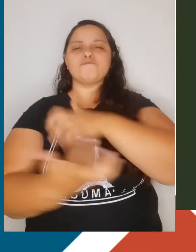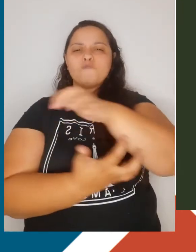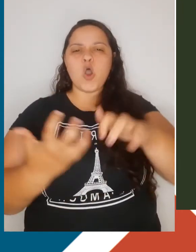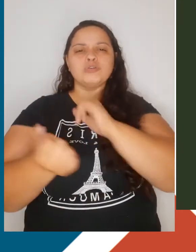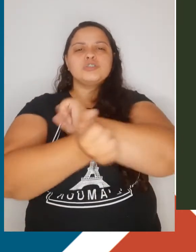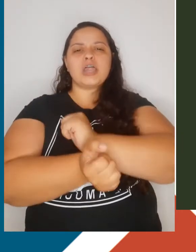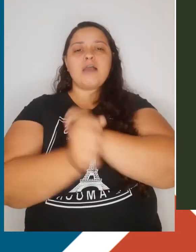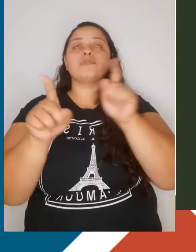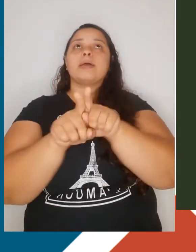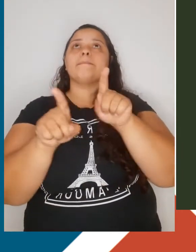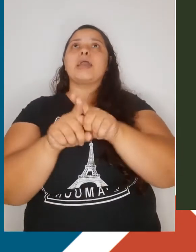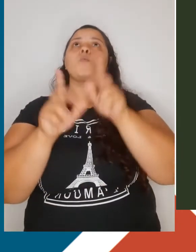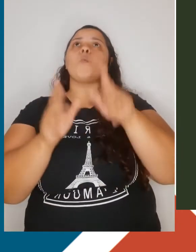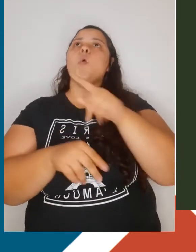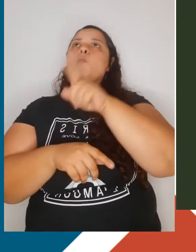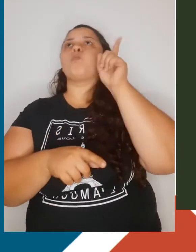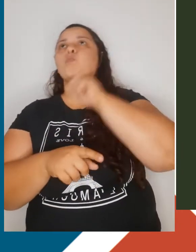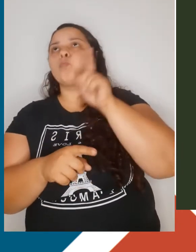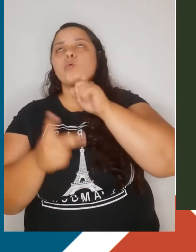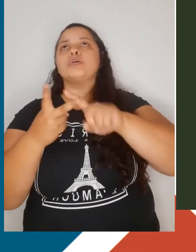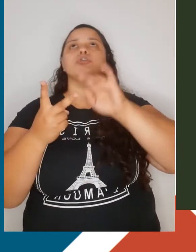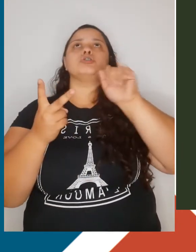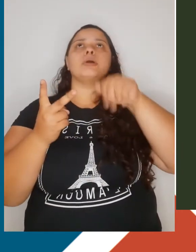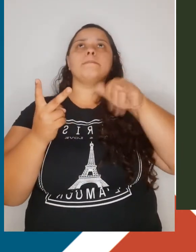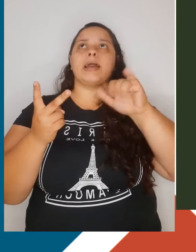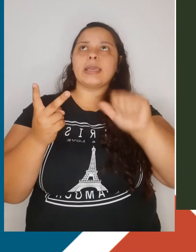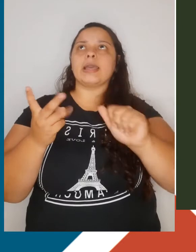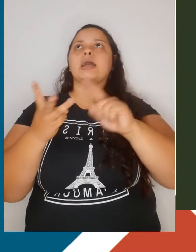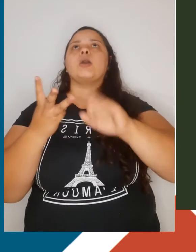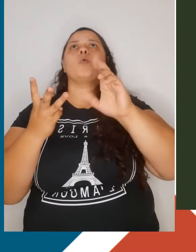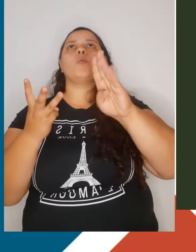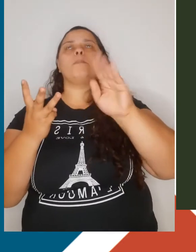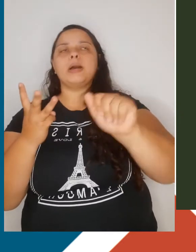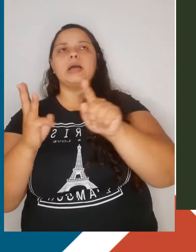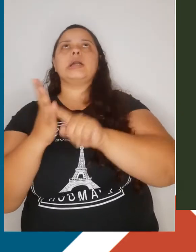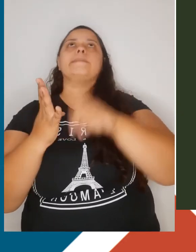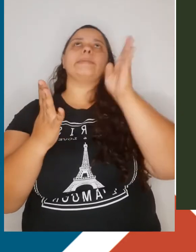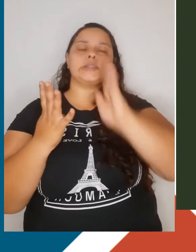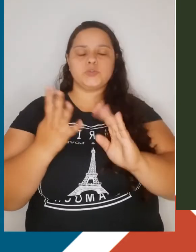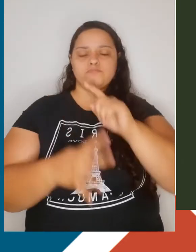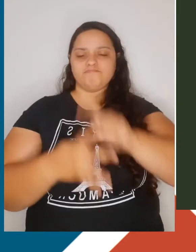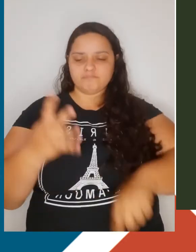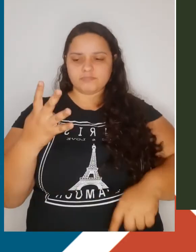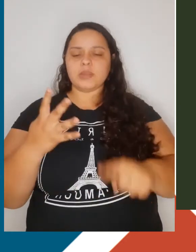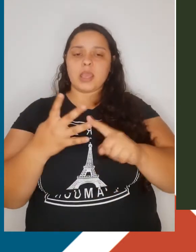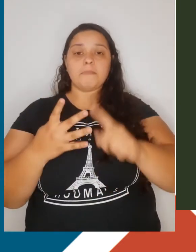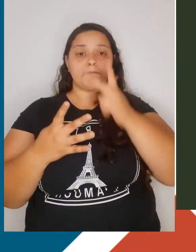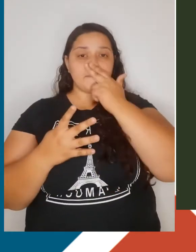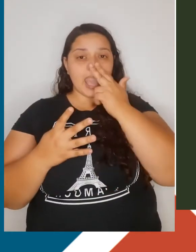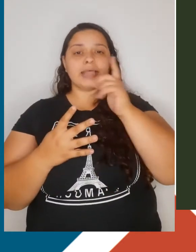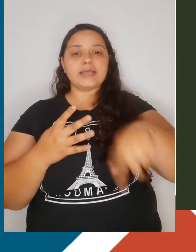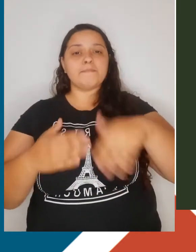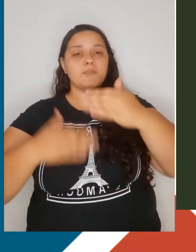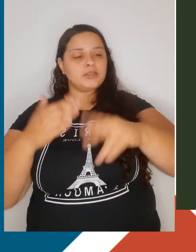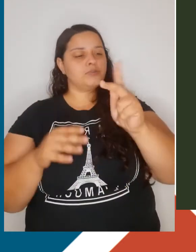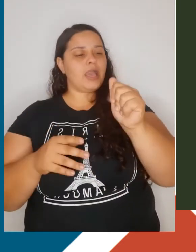outras revoltas de escravizados em locais como os Estados Unidos, a Jamaica, Cuba e o Brasil. Esse processo ficou